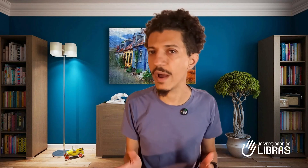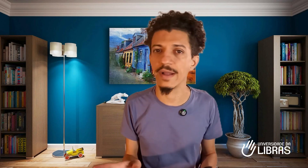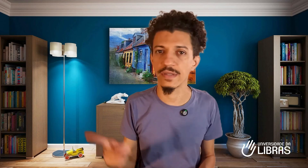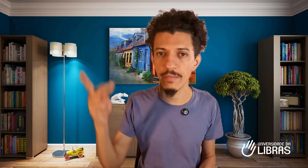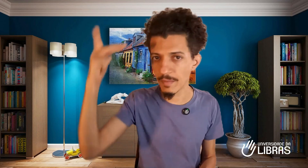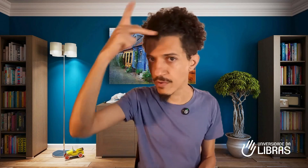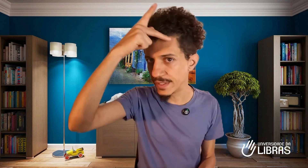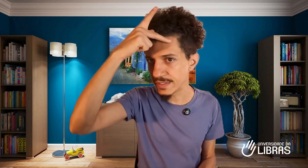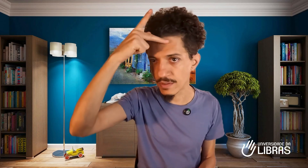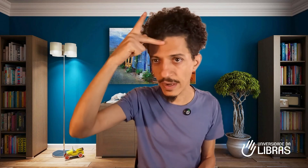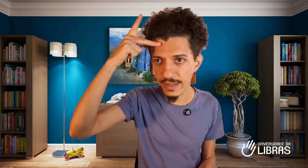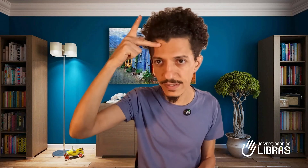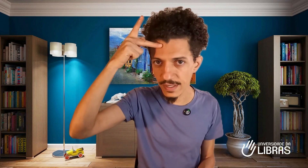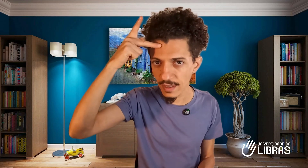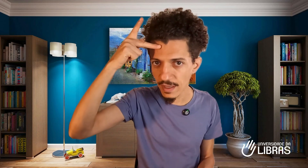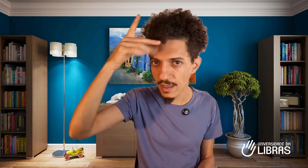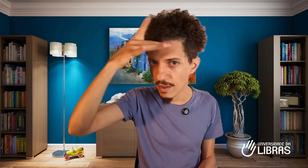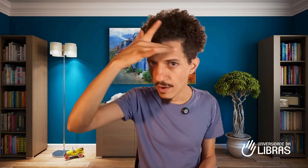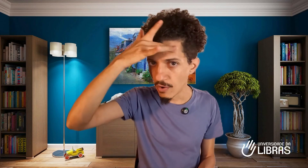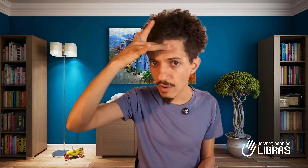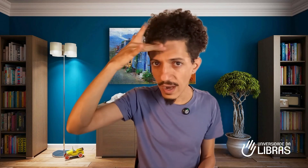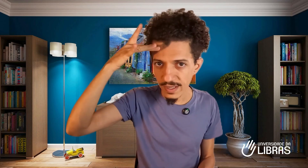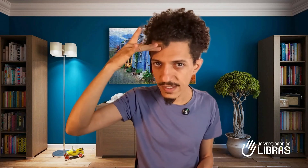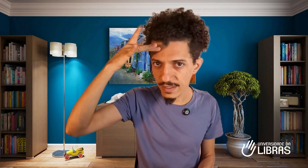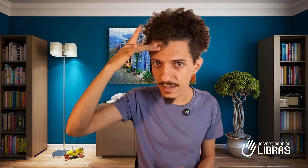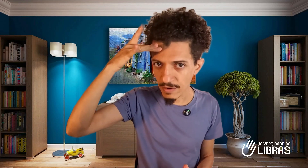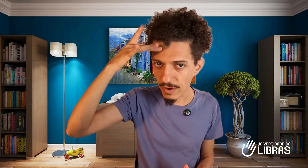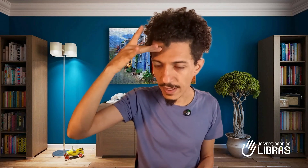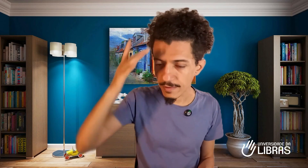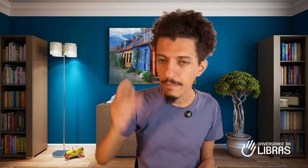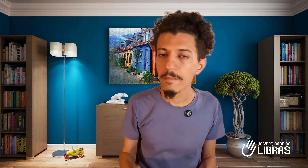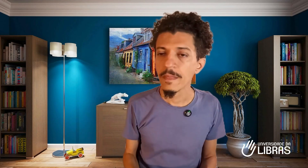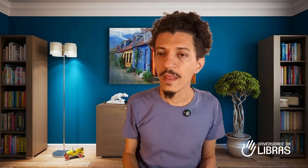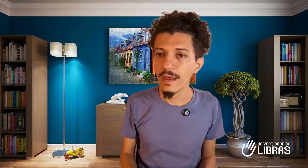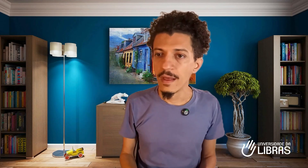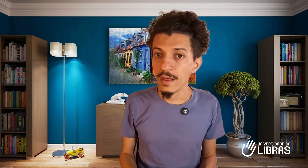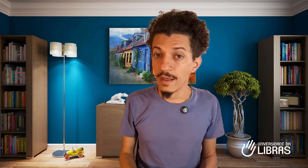estão corretos. É a mesma coisa. Então aqui assim ou aqui assim está correto.